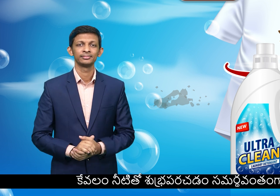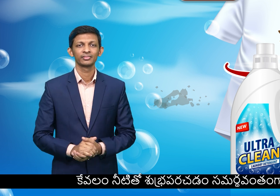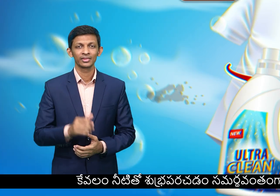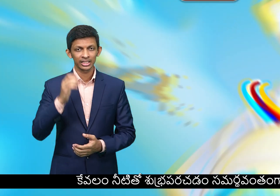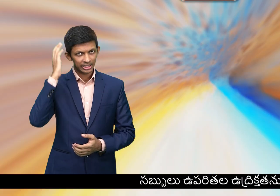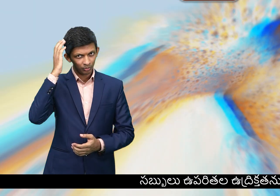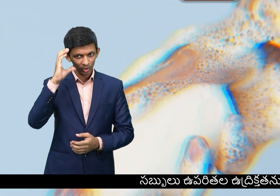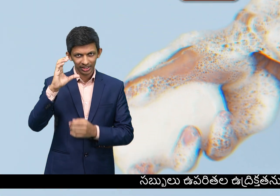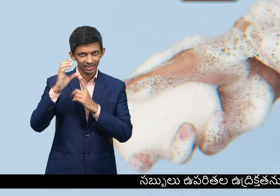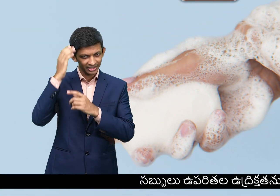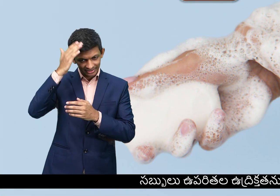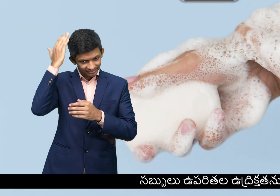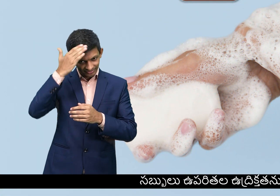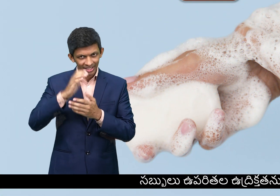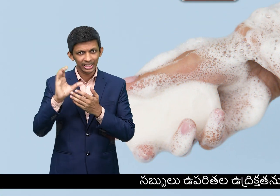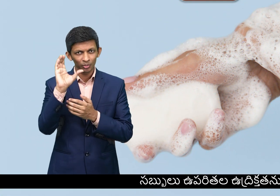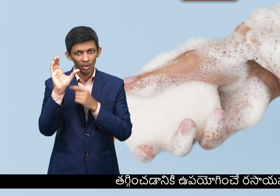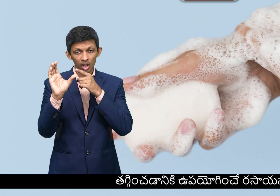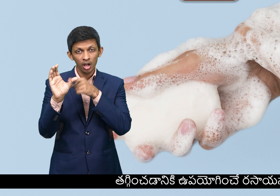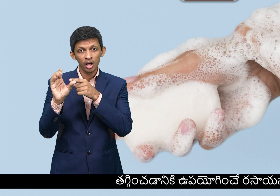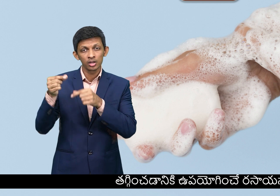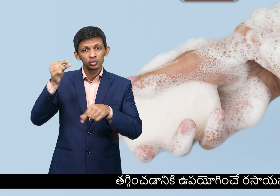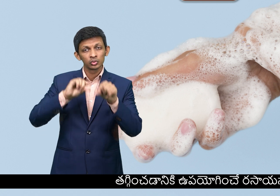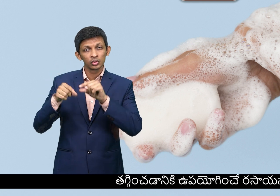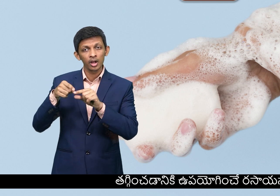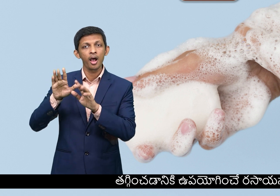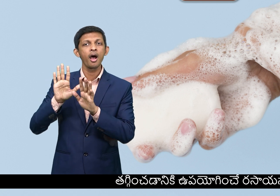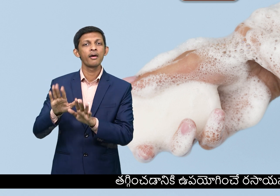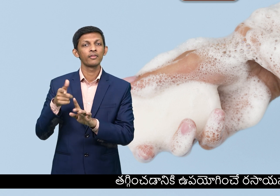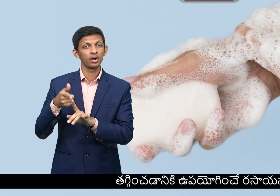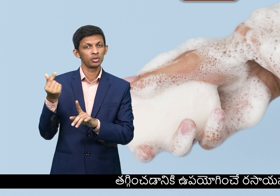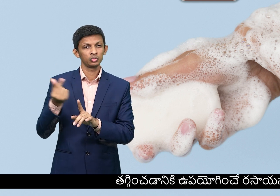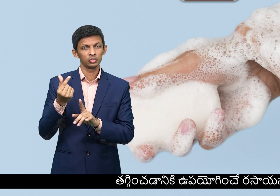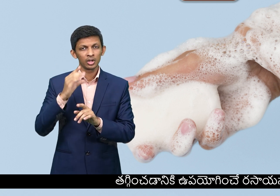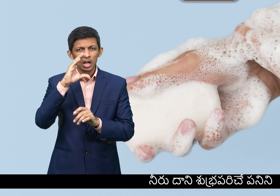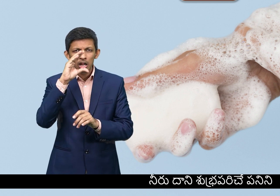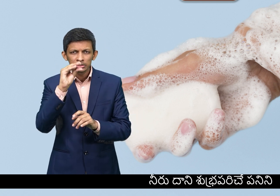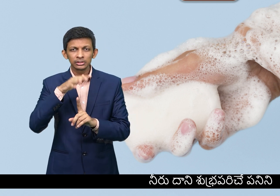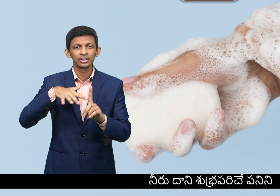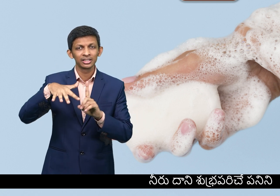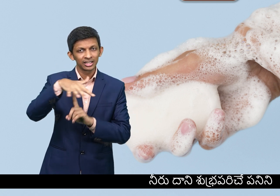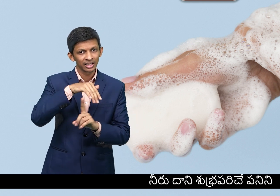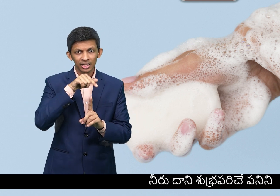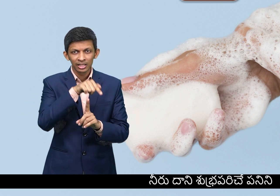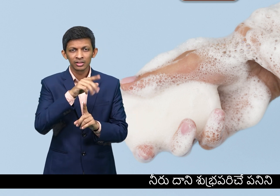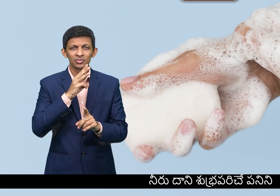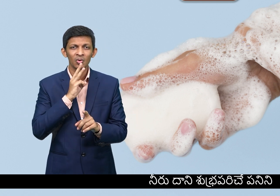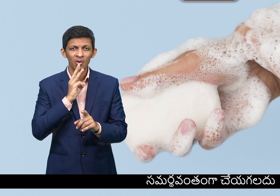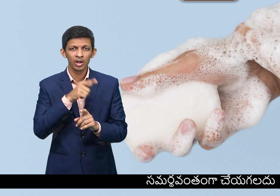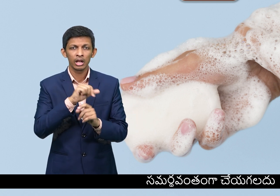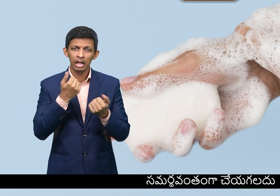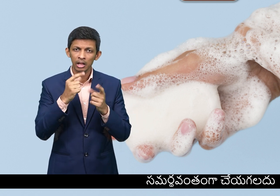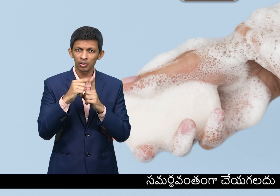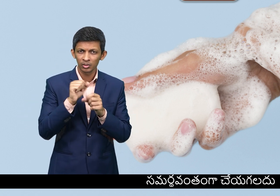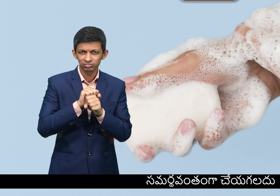పనిచేయదు. సబ్బులు ఉపరితల ఉద్రిక్తతను తగ్గించడానికి ఉపయోగించే రసాయనాలు. నీరు దాని శుభ్రపరిచే